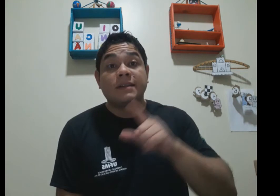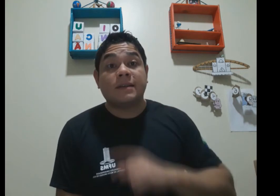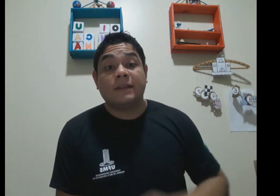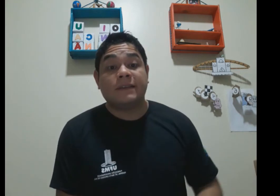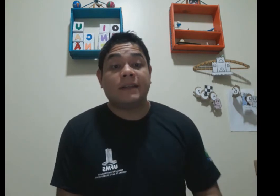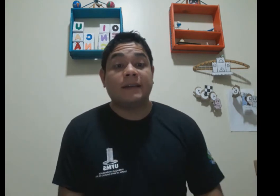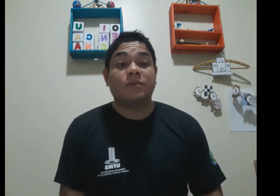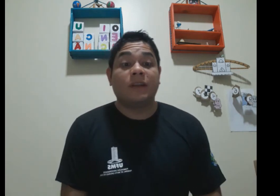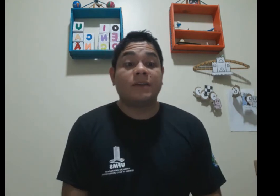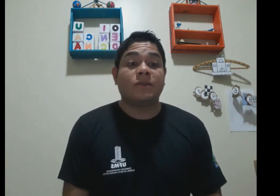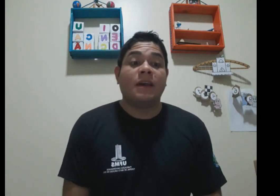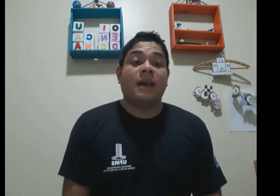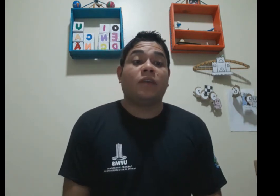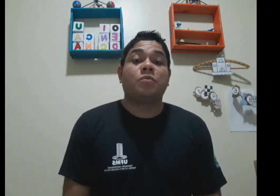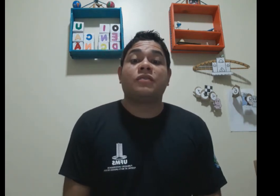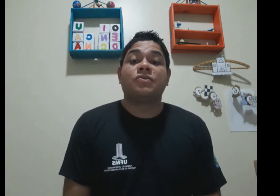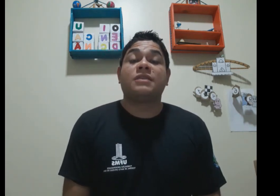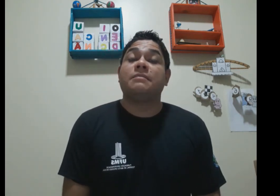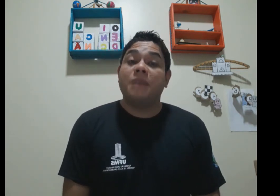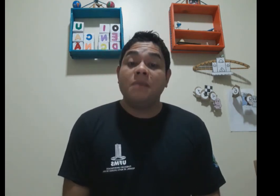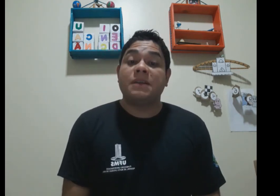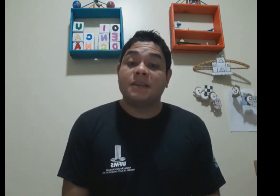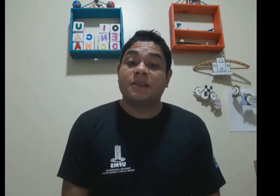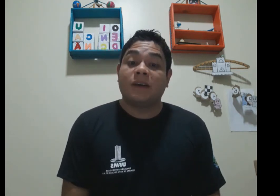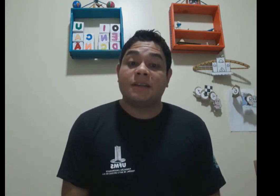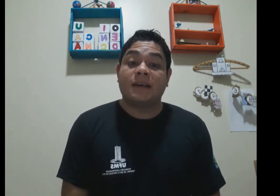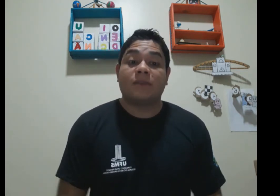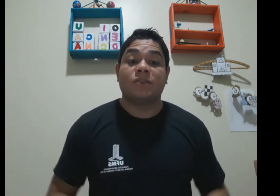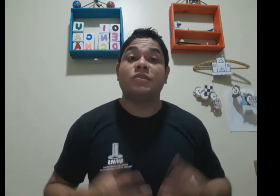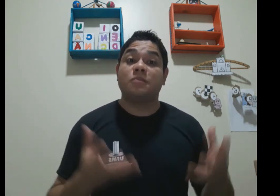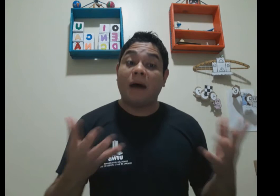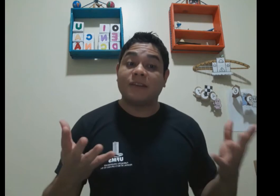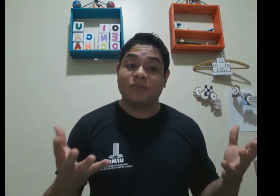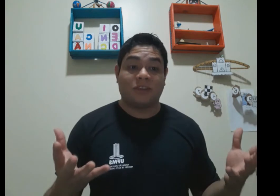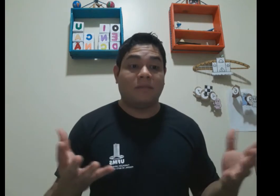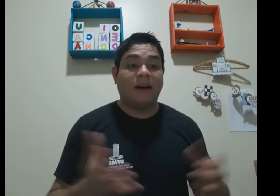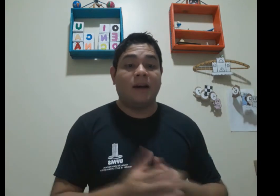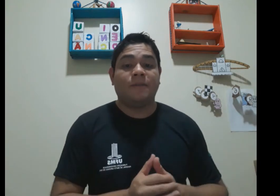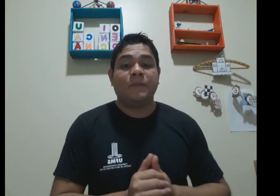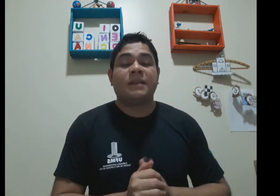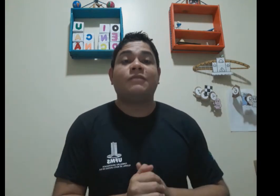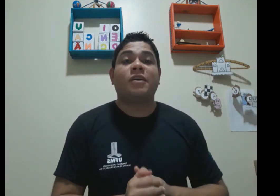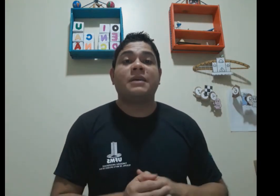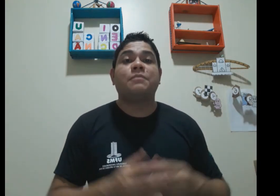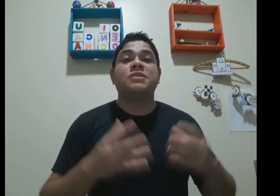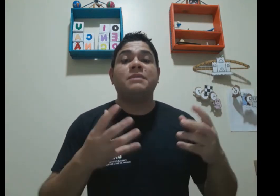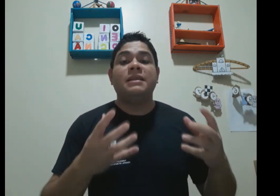questão levantada no texto é que o professor também precisa organizar o seu espaço de trabalho na forma que